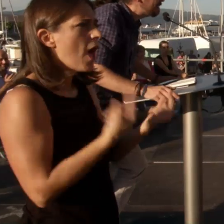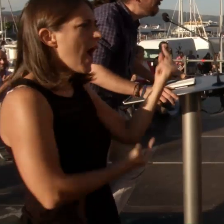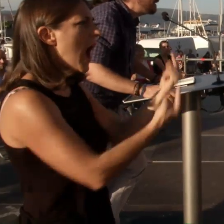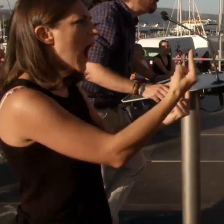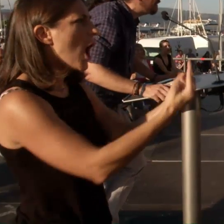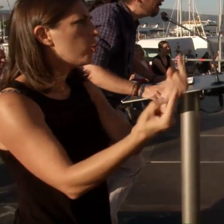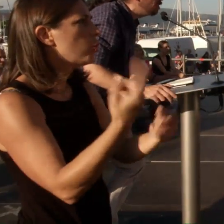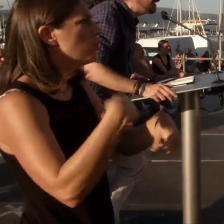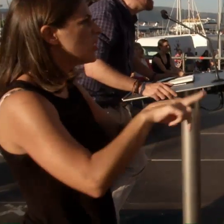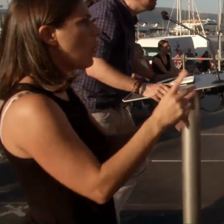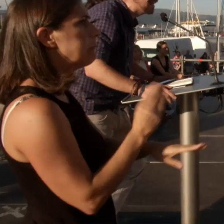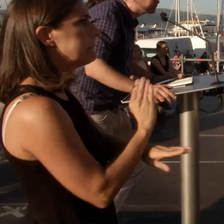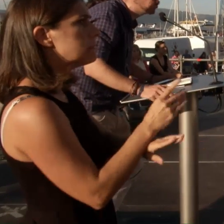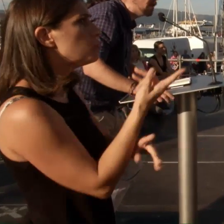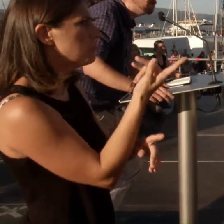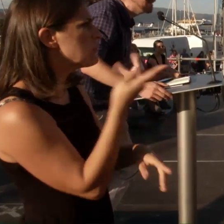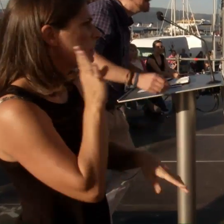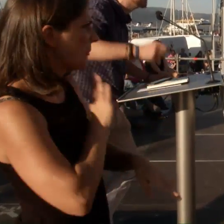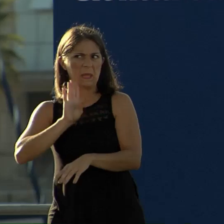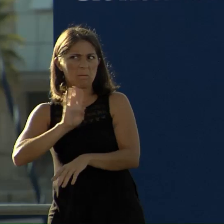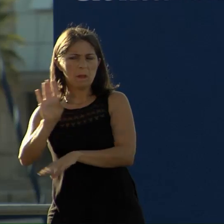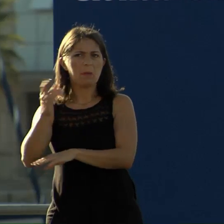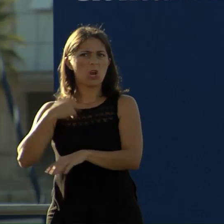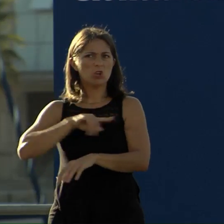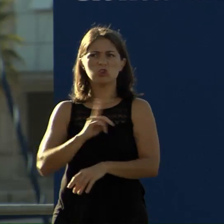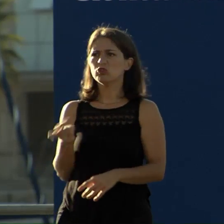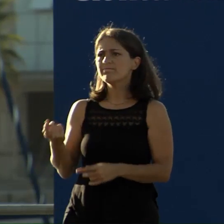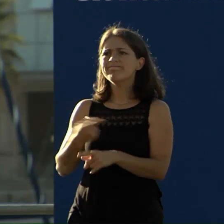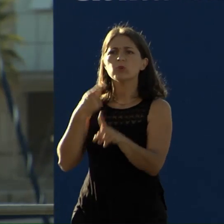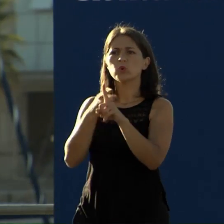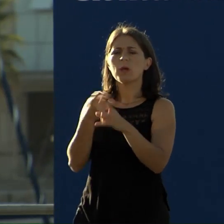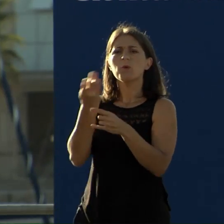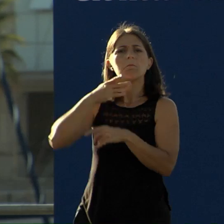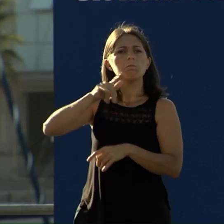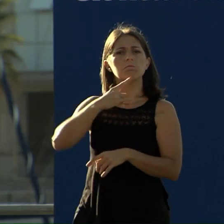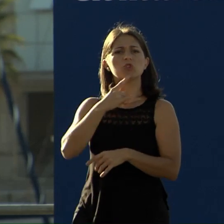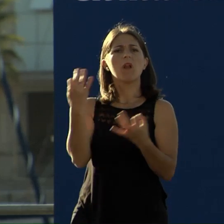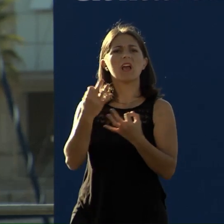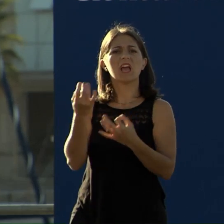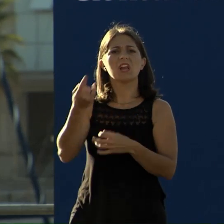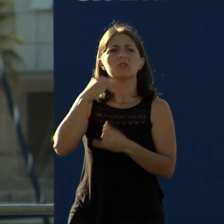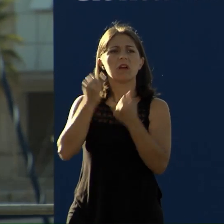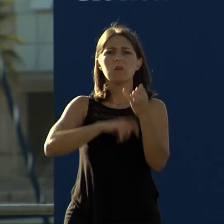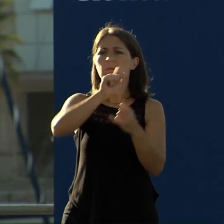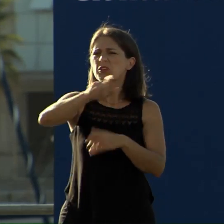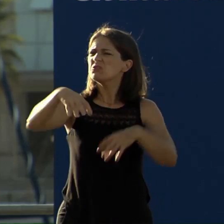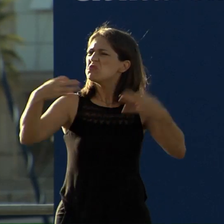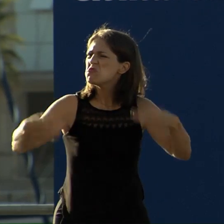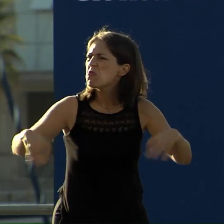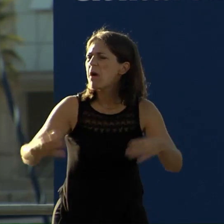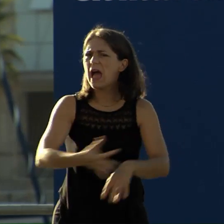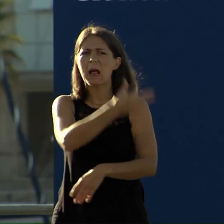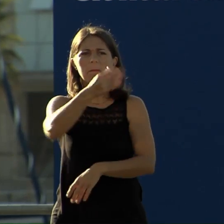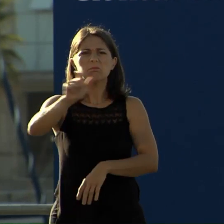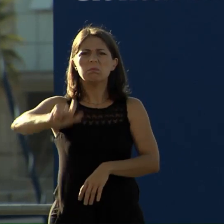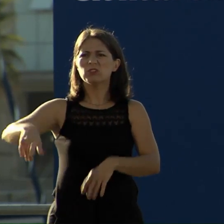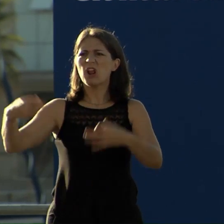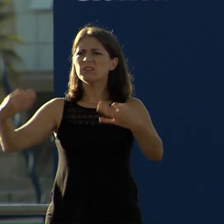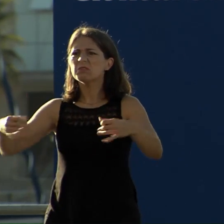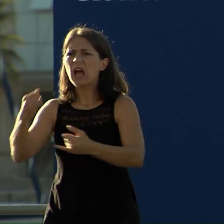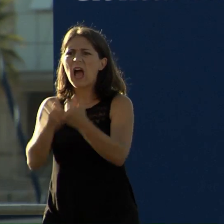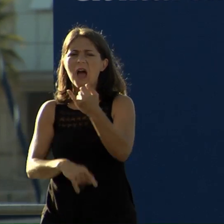utilizan financiación ilegal para sus campañas. Nosotros podemos presumir de que es gente normal, gente humilde la